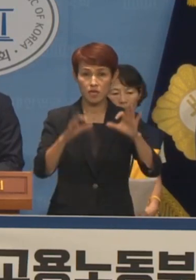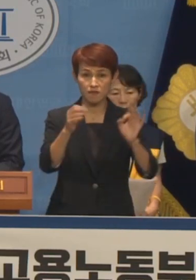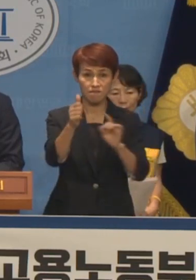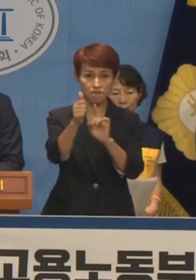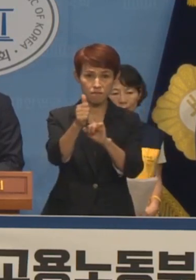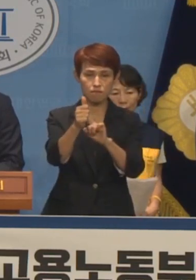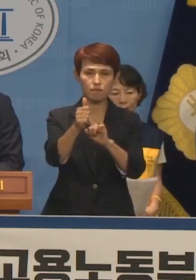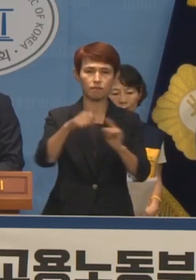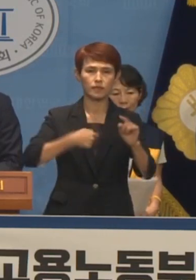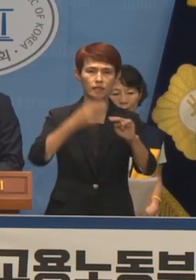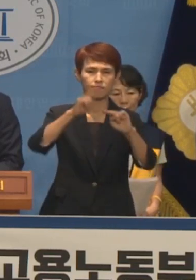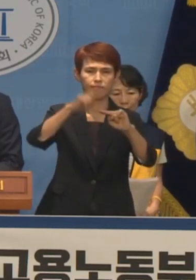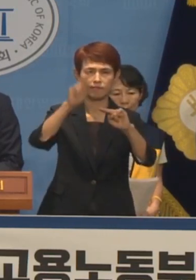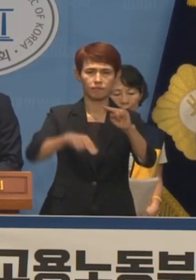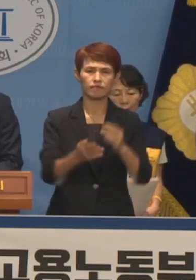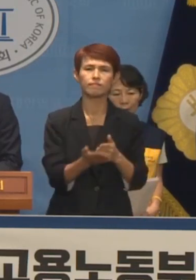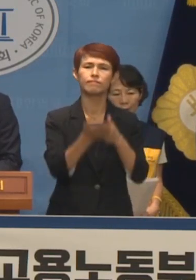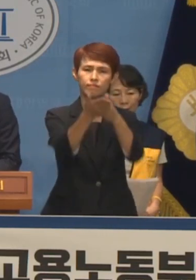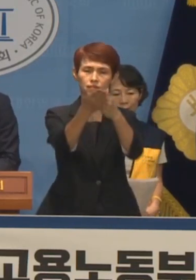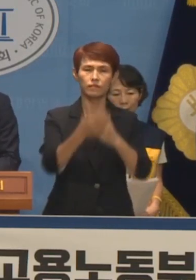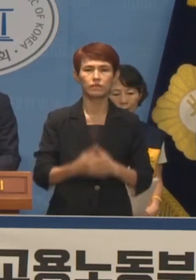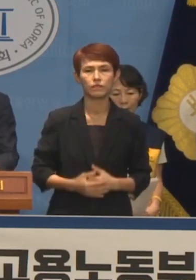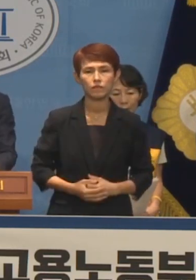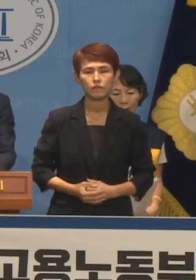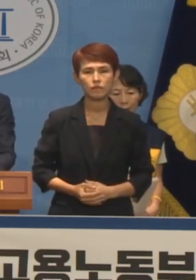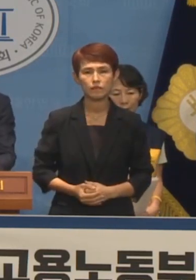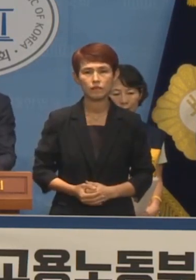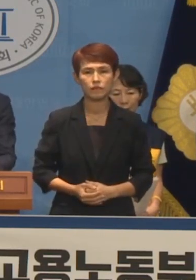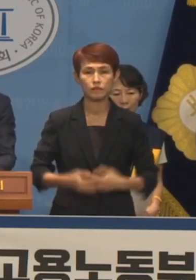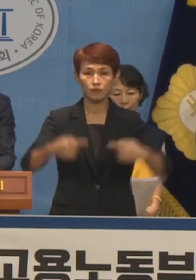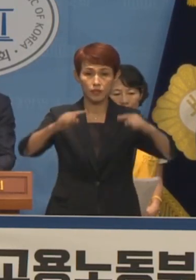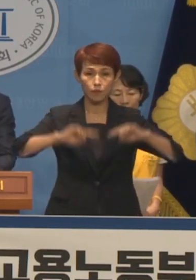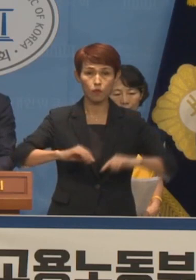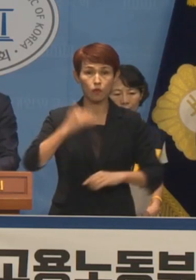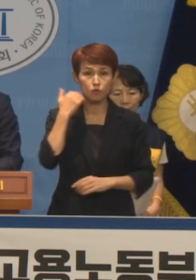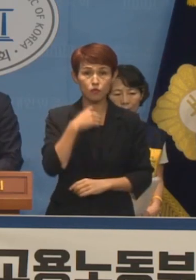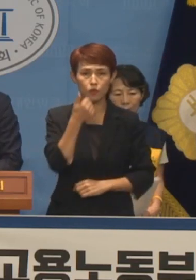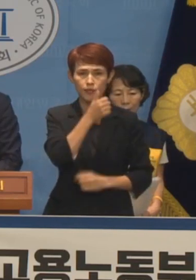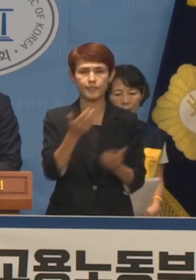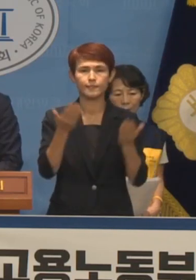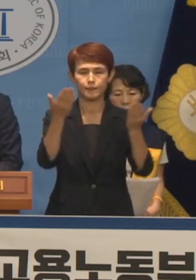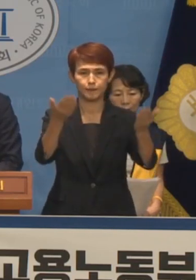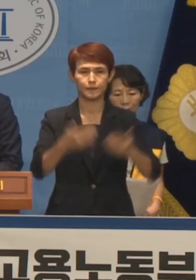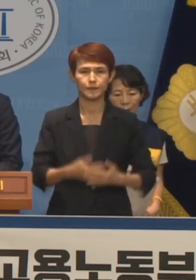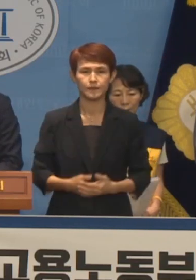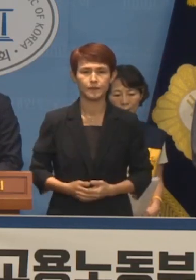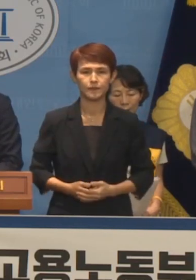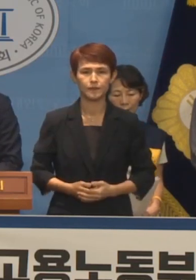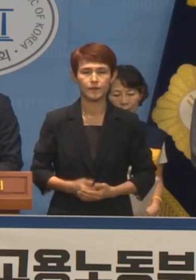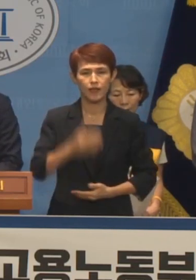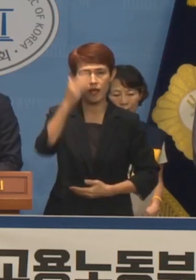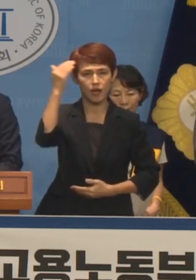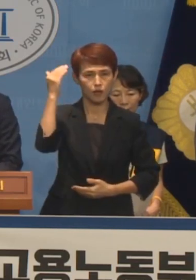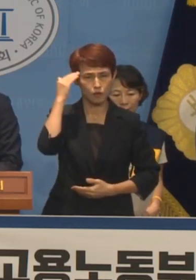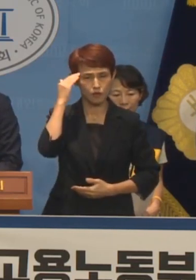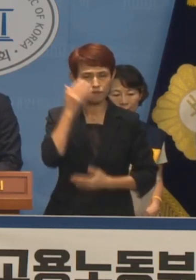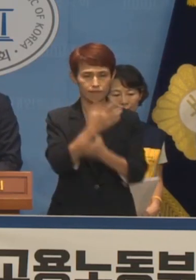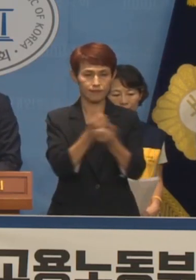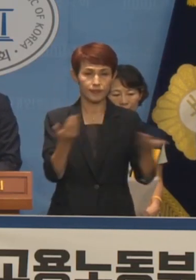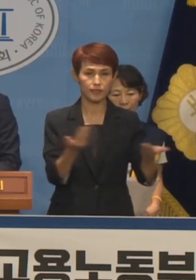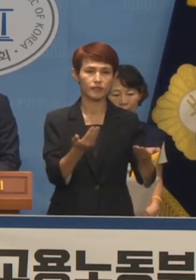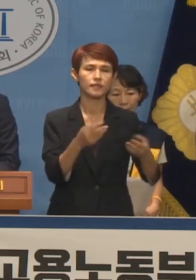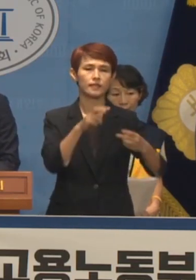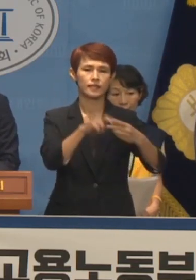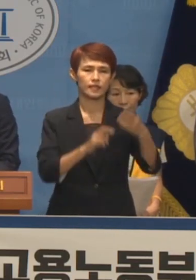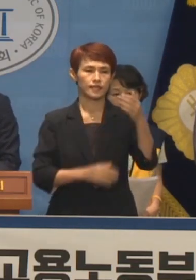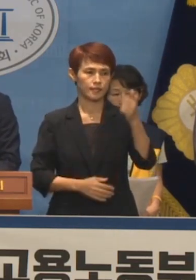자진 사퇴를 촉구하고자 합니다. 참석자분들 소개해드리겠습니다. 남우근 한국비정규노동센터 소장님 오셨습니다.